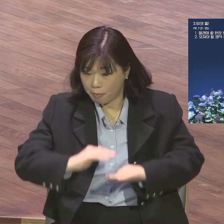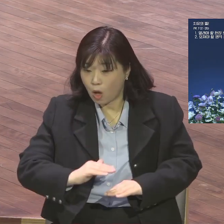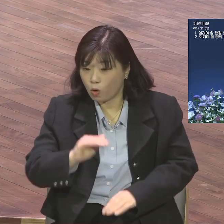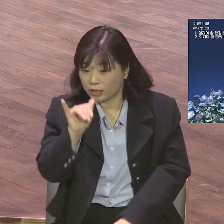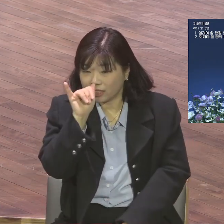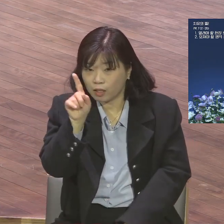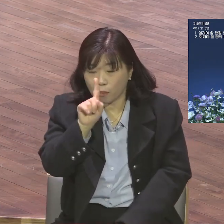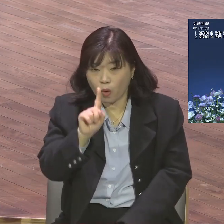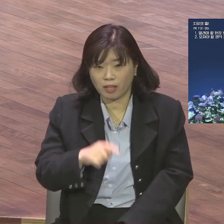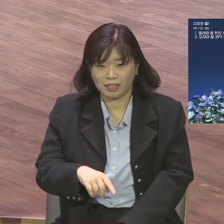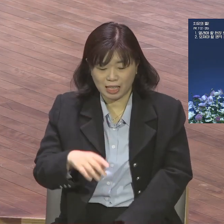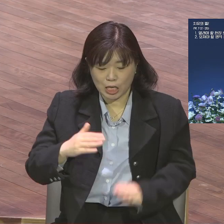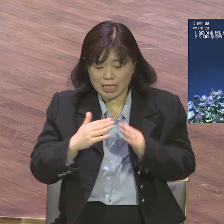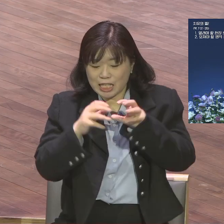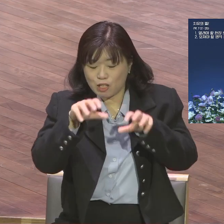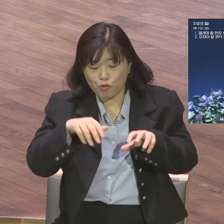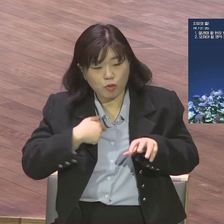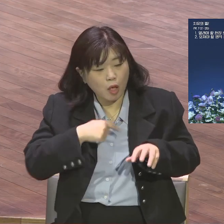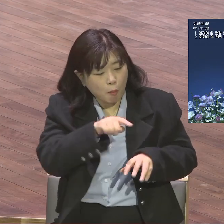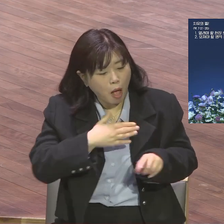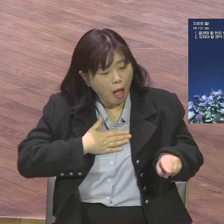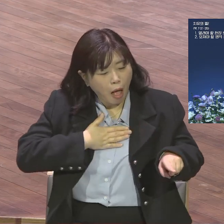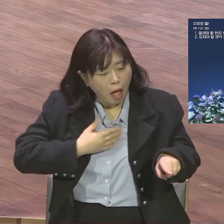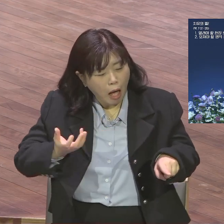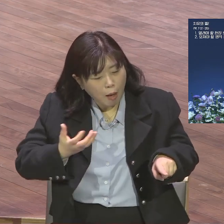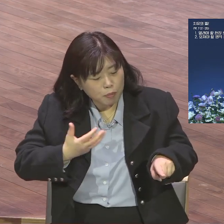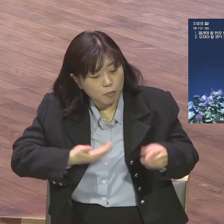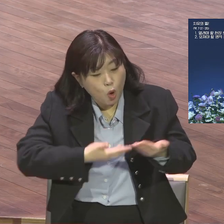이런 글이 있어요. 인자했던 한 할아버지가